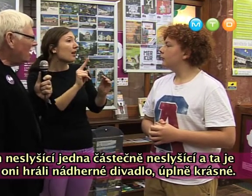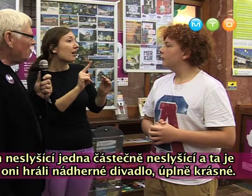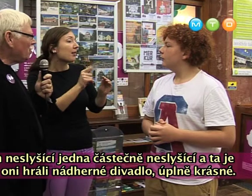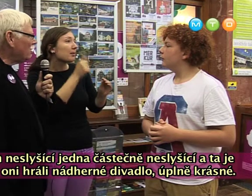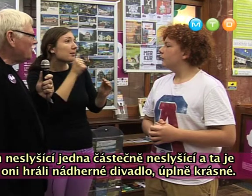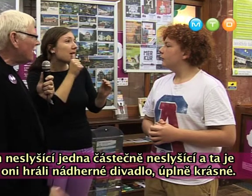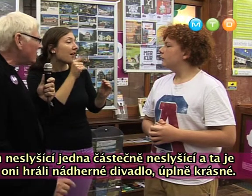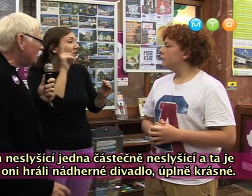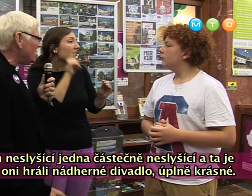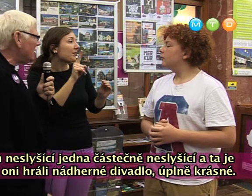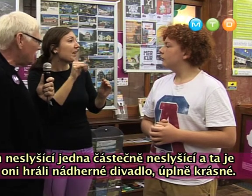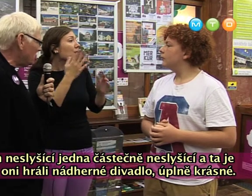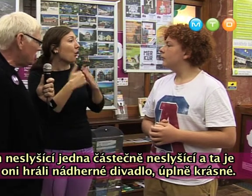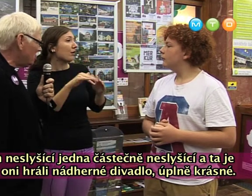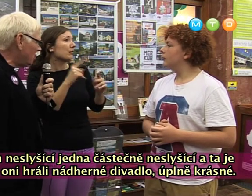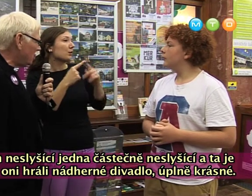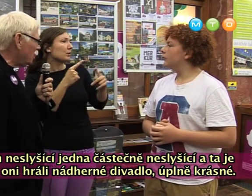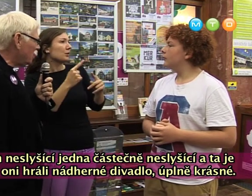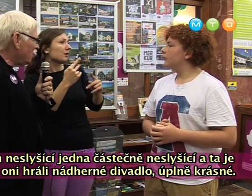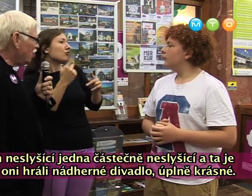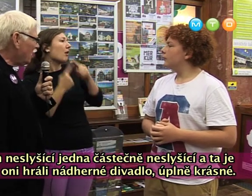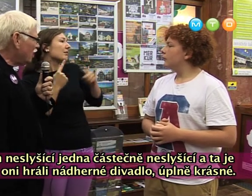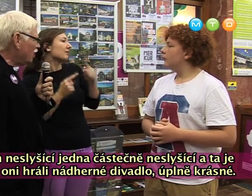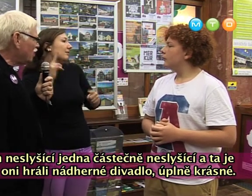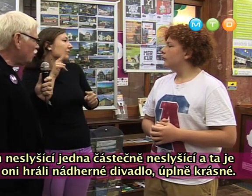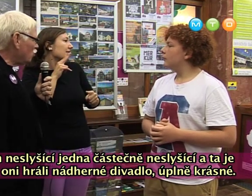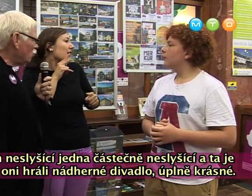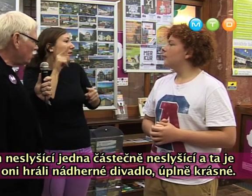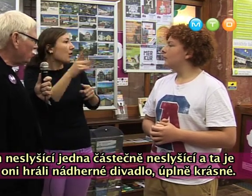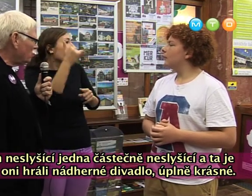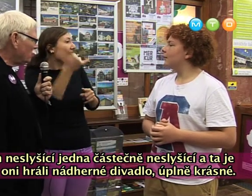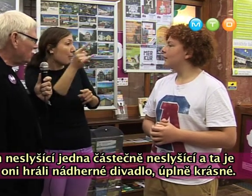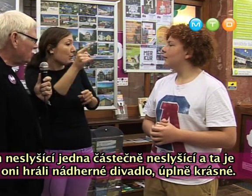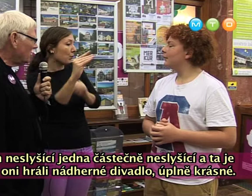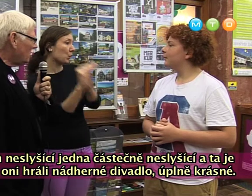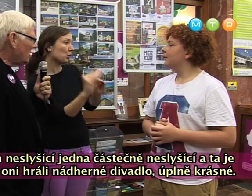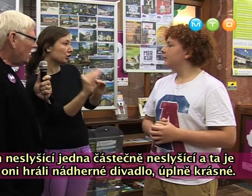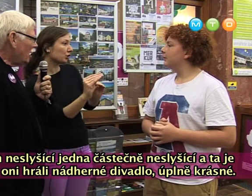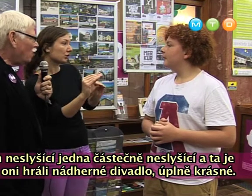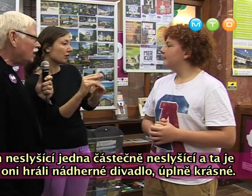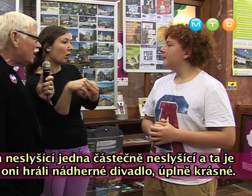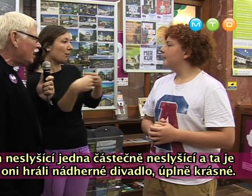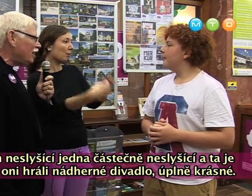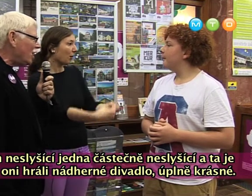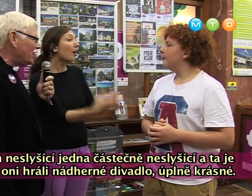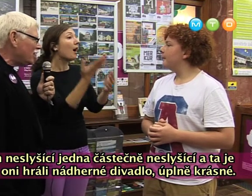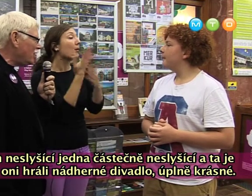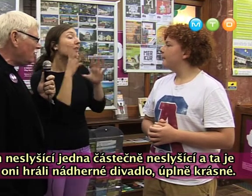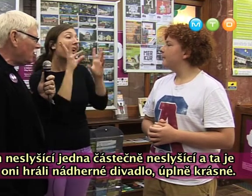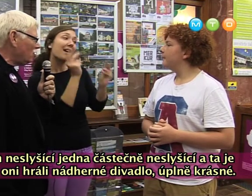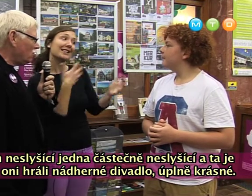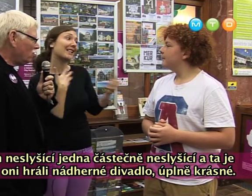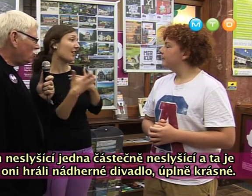jedna částečně neslyšící a ta je z JAMU, jo. A oni hráli